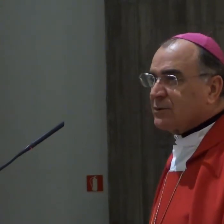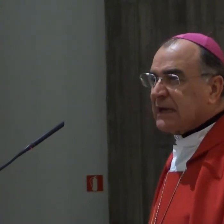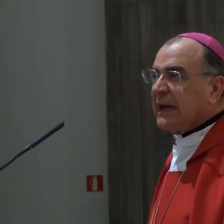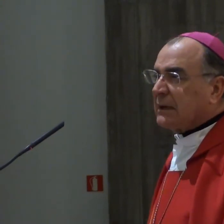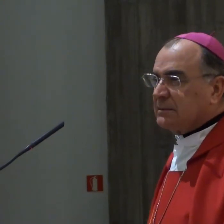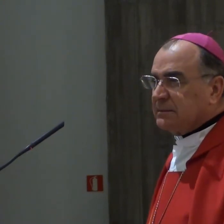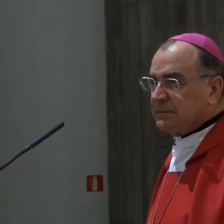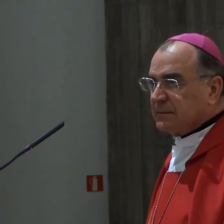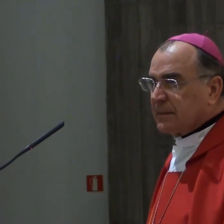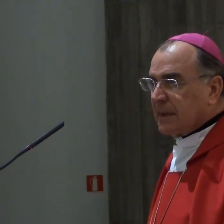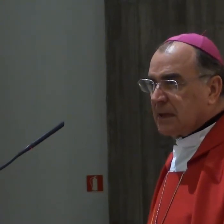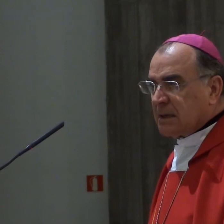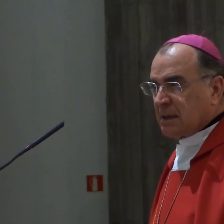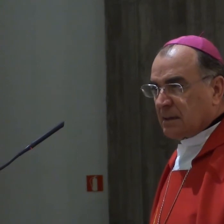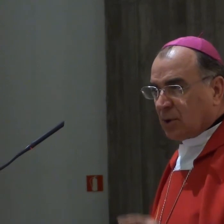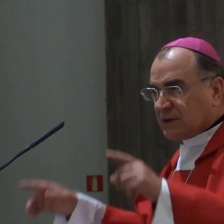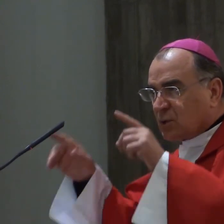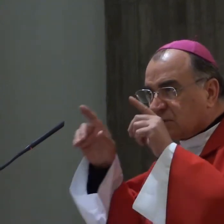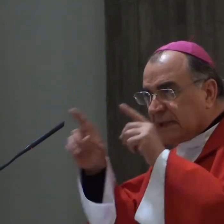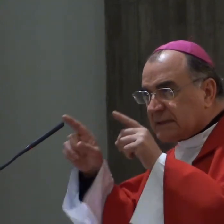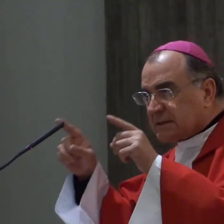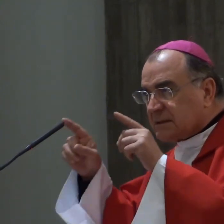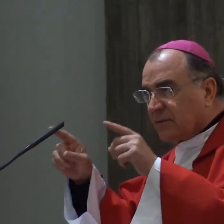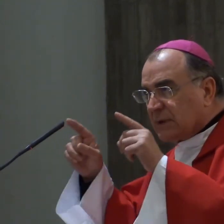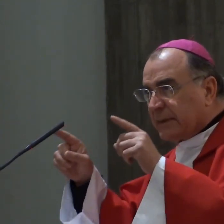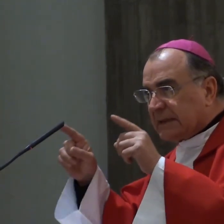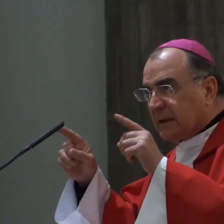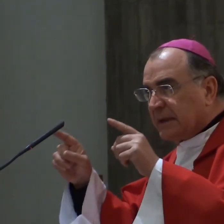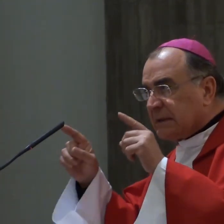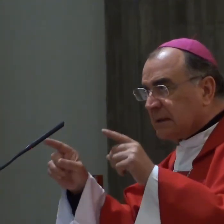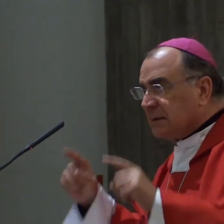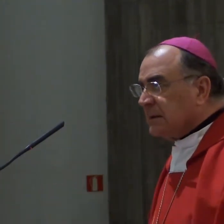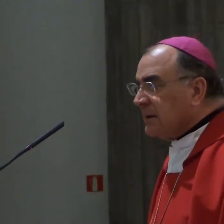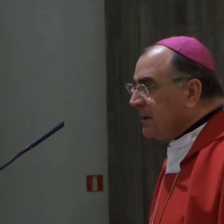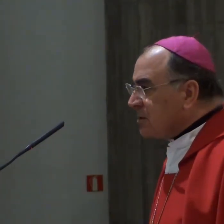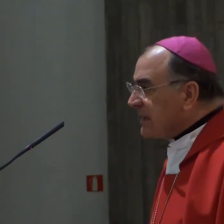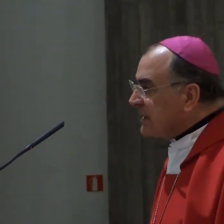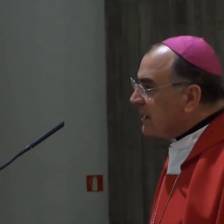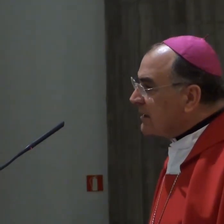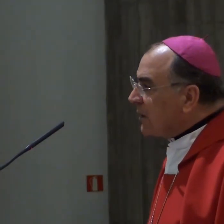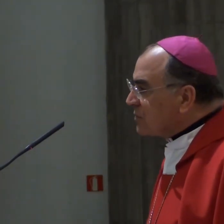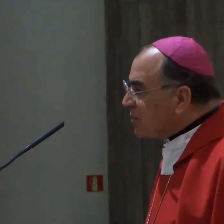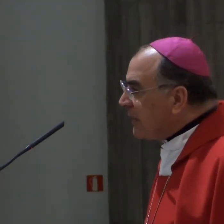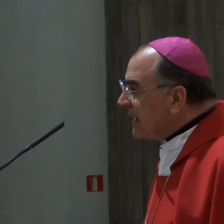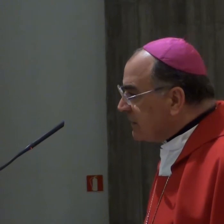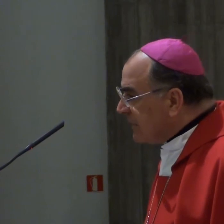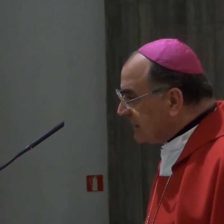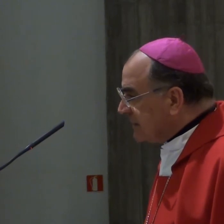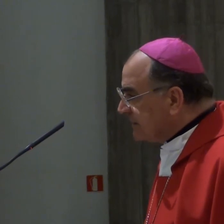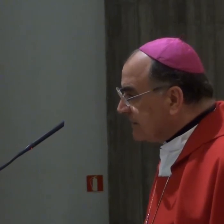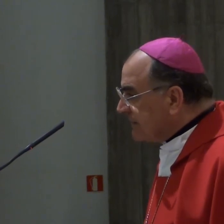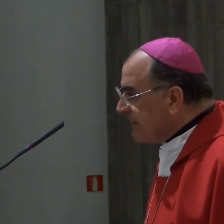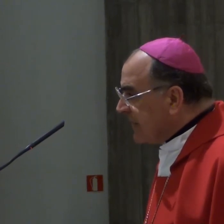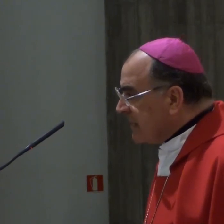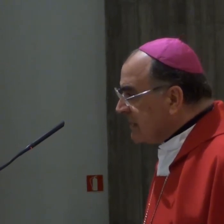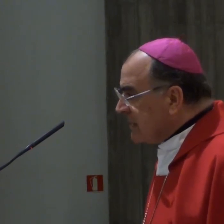postulados porque son ustedes fundamentalmente los que tienen que constituir la